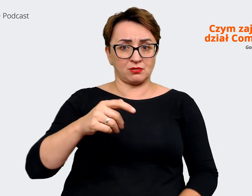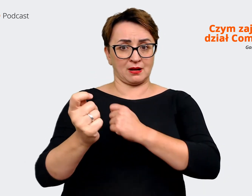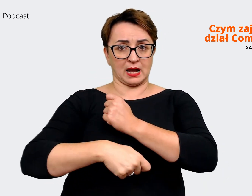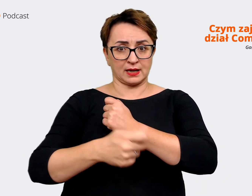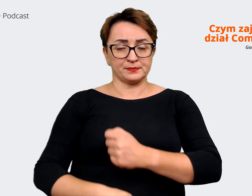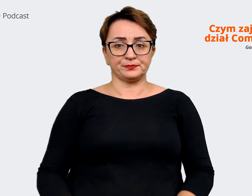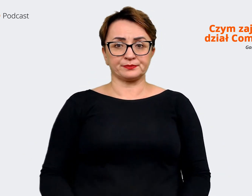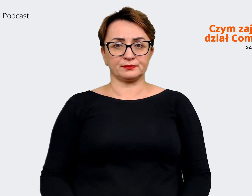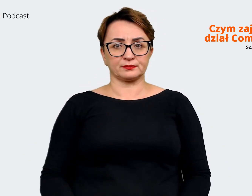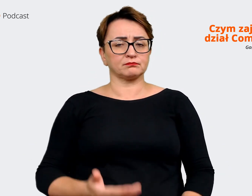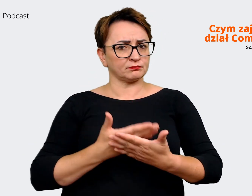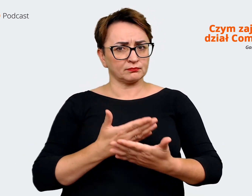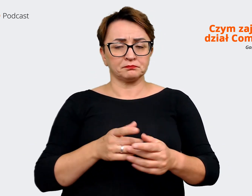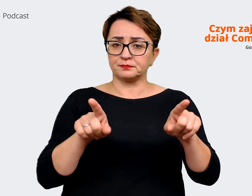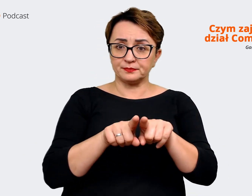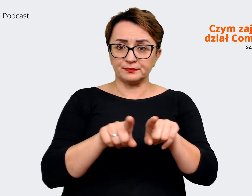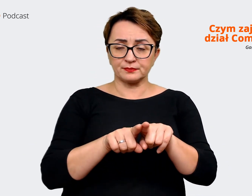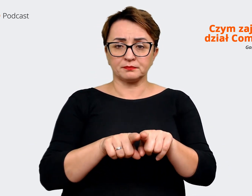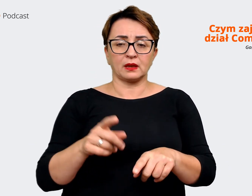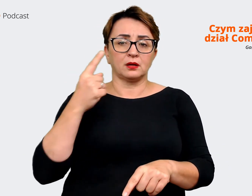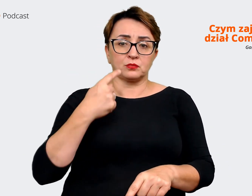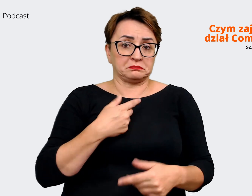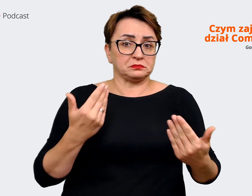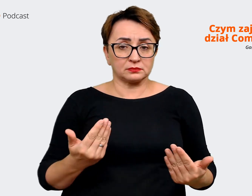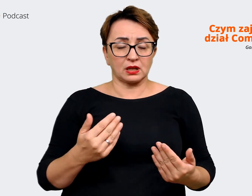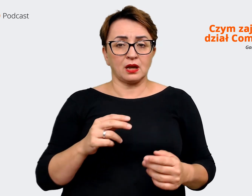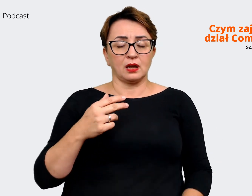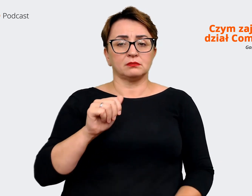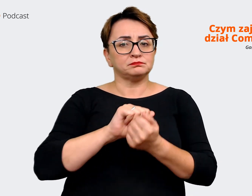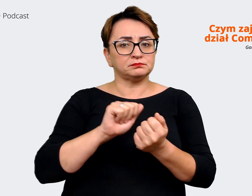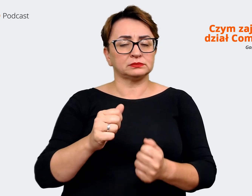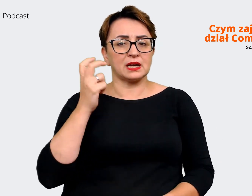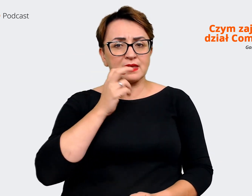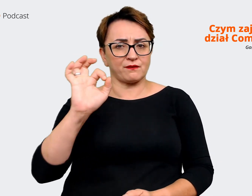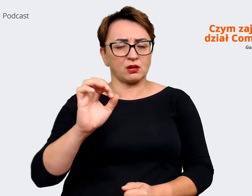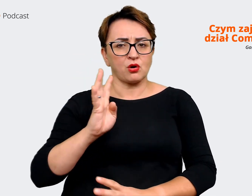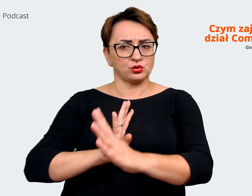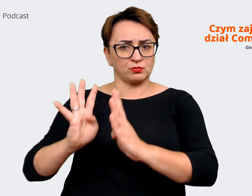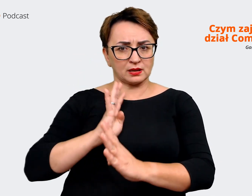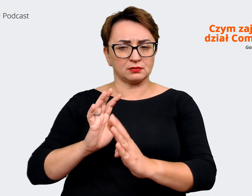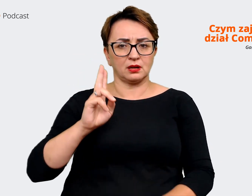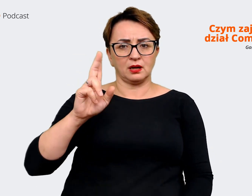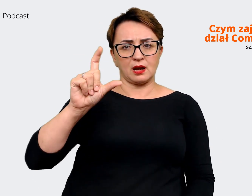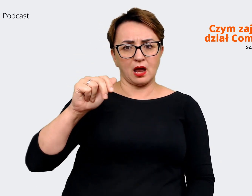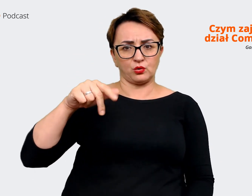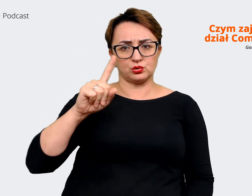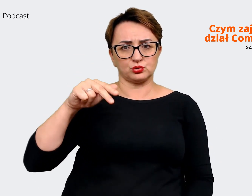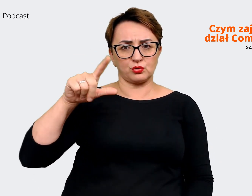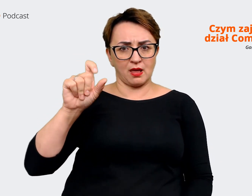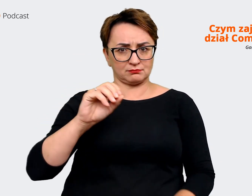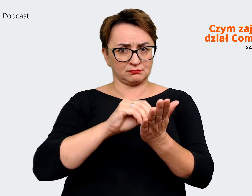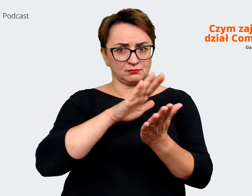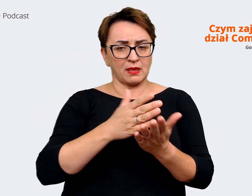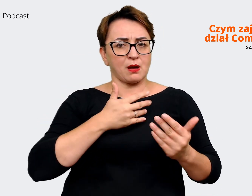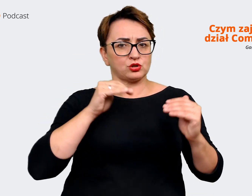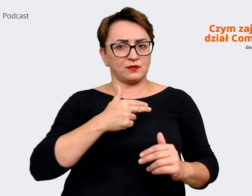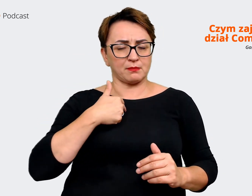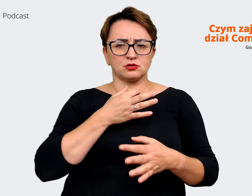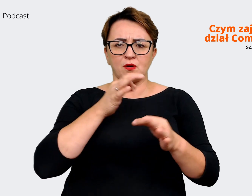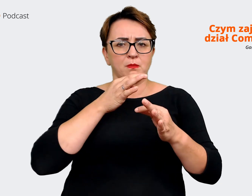druga decyzja, bo za tą decyzję dotyczącą rzekomego faworyzowania naszego własnego sklepu dostaliśmy karę 206 milionów, no i mieliśmy jeszcze